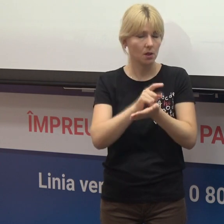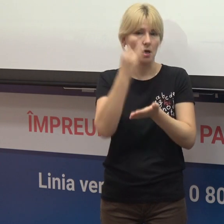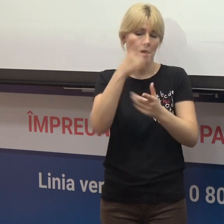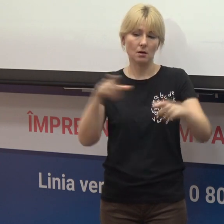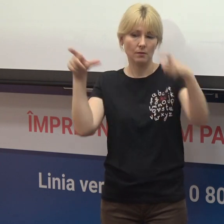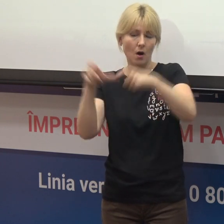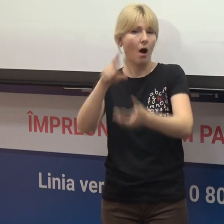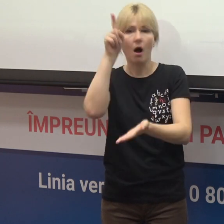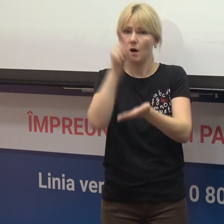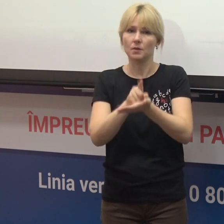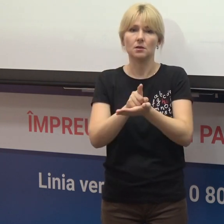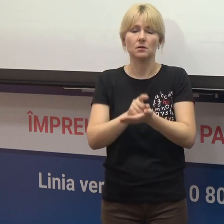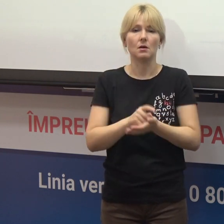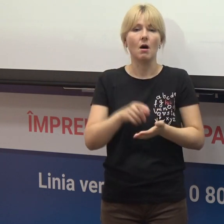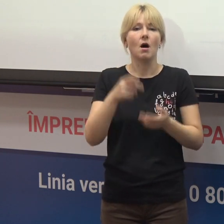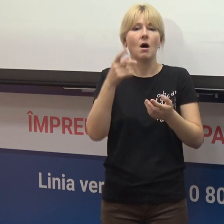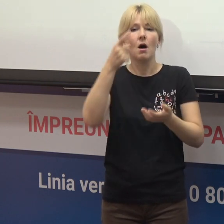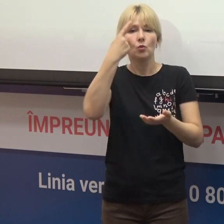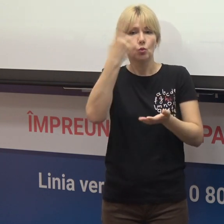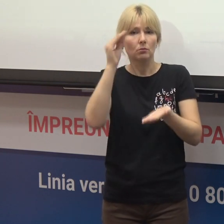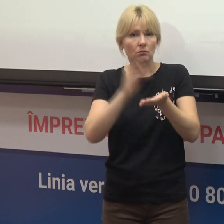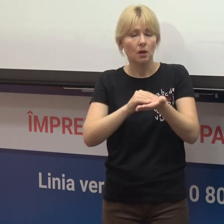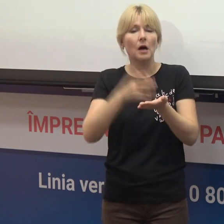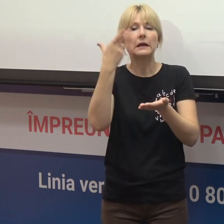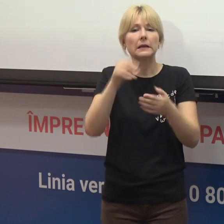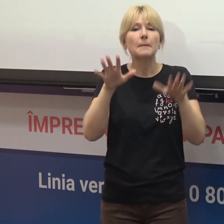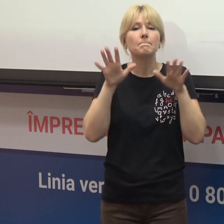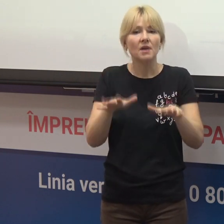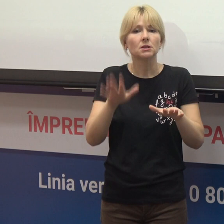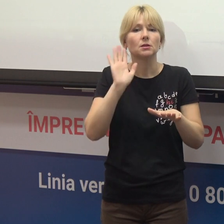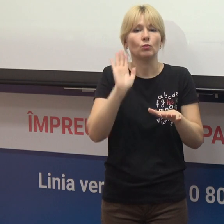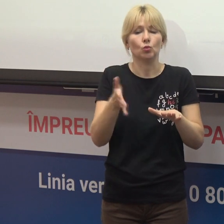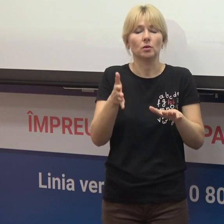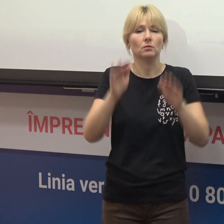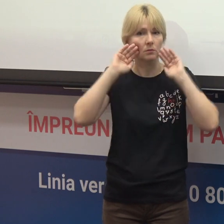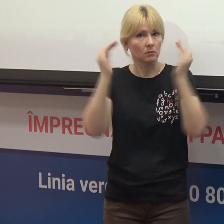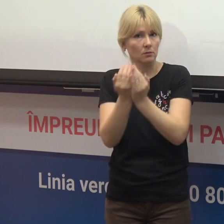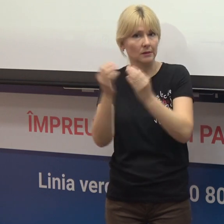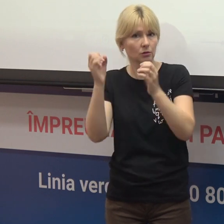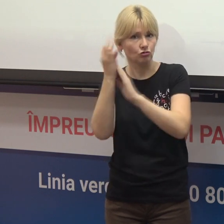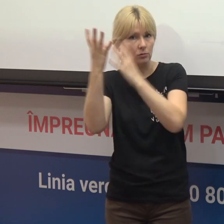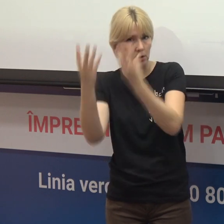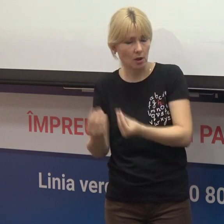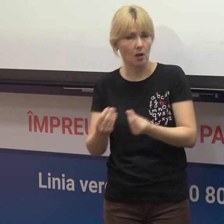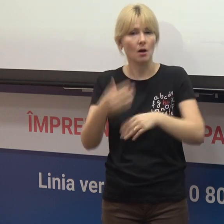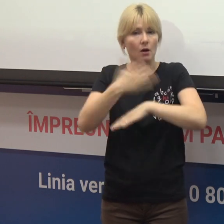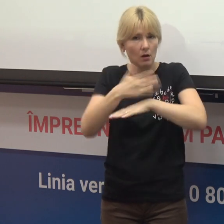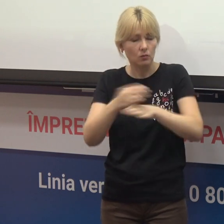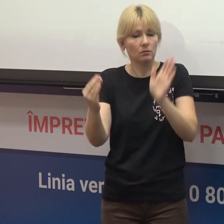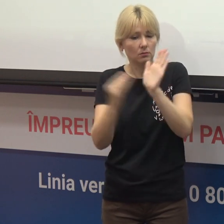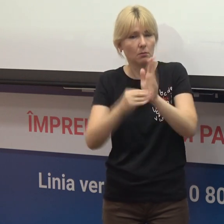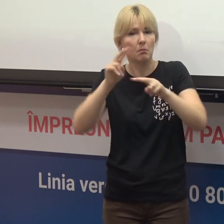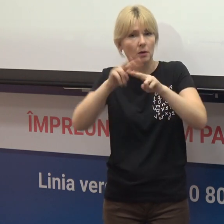la unde el va respecta acest regim de autoizolare. Evident, avem